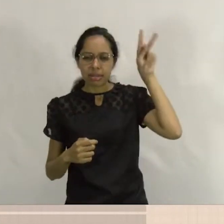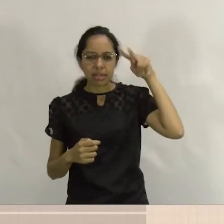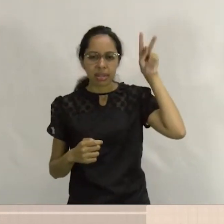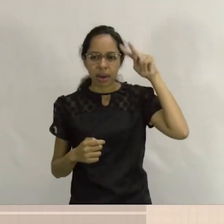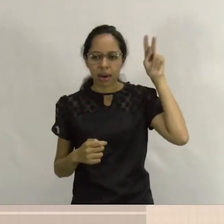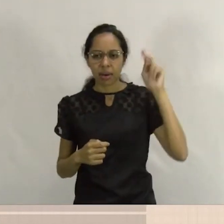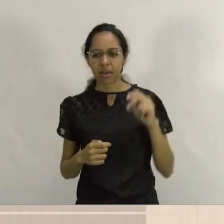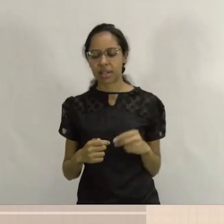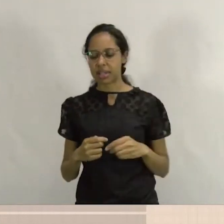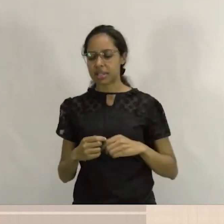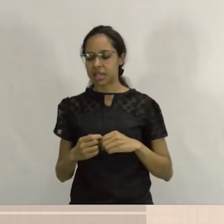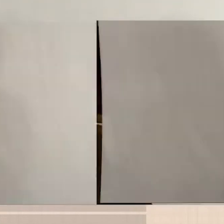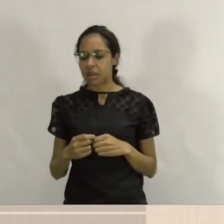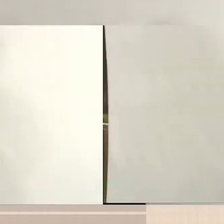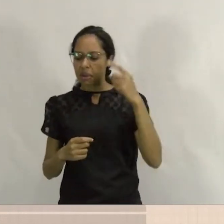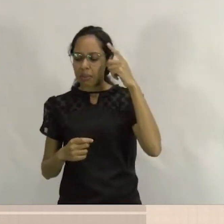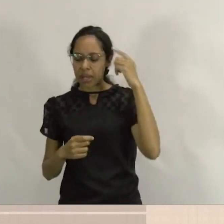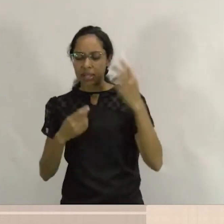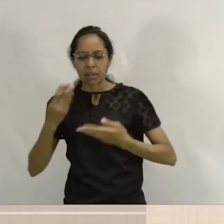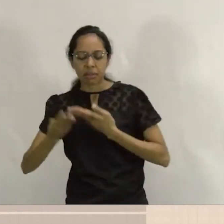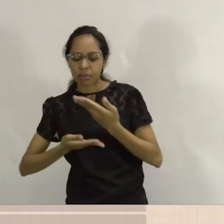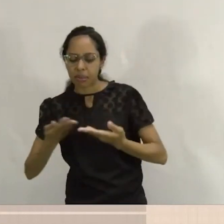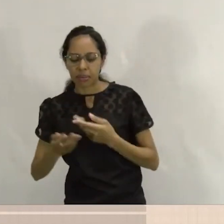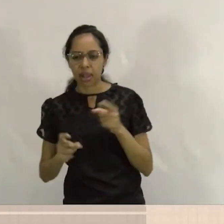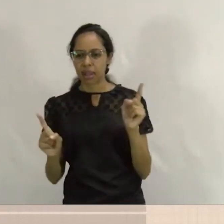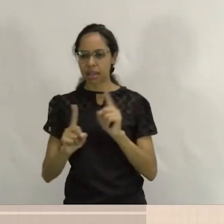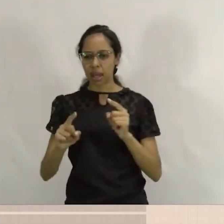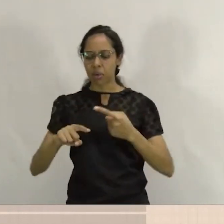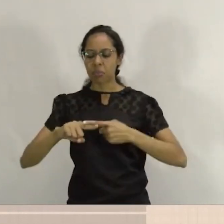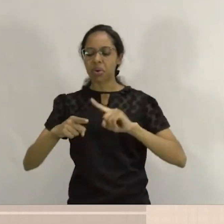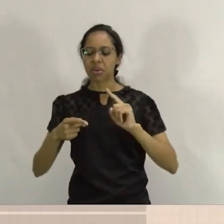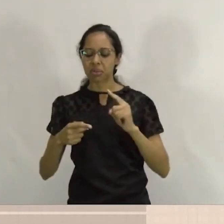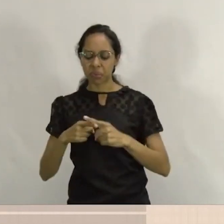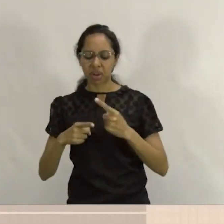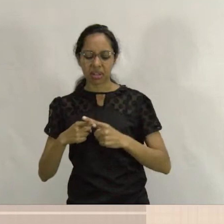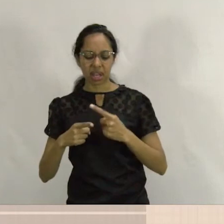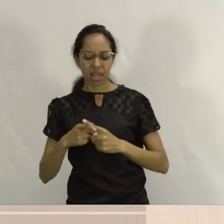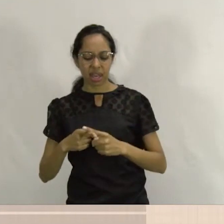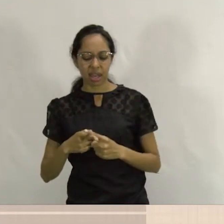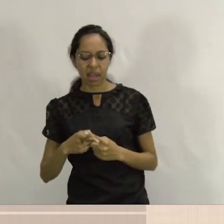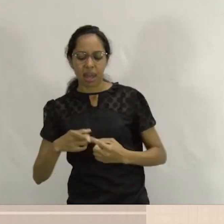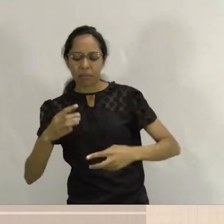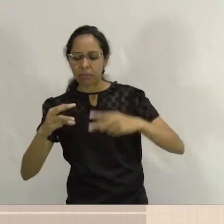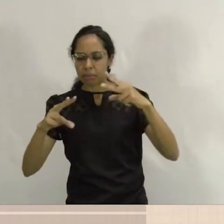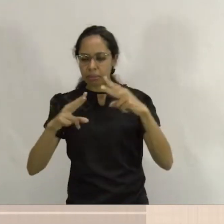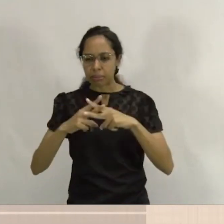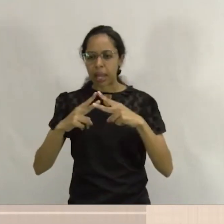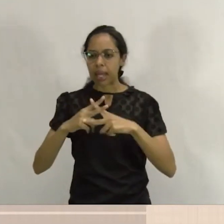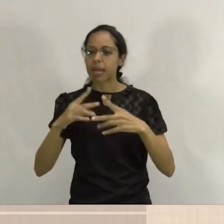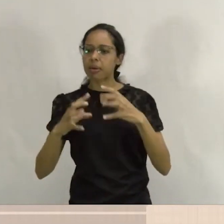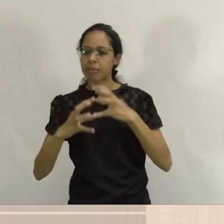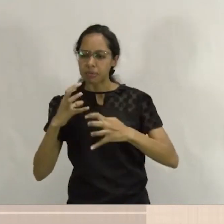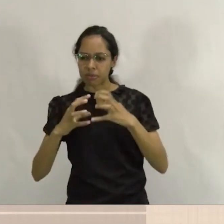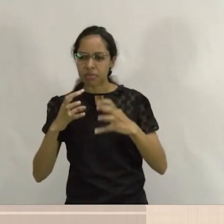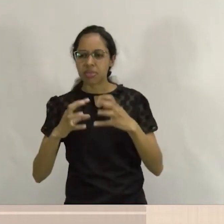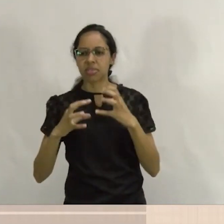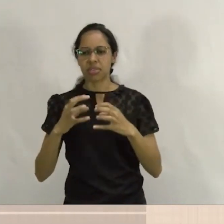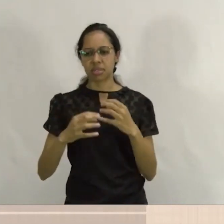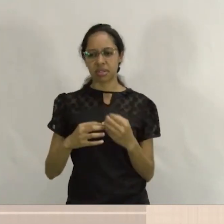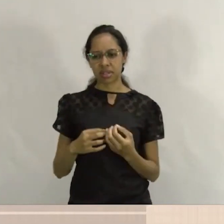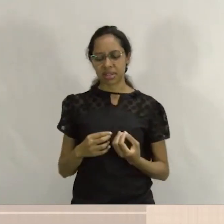promovem discussões do que a economia de Deus na fé. Irmãos, essas outras coisas são o